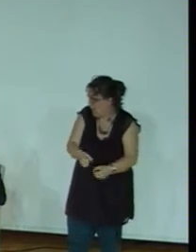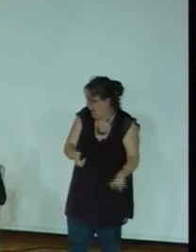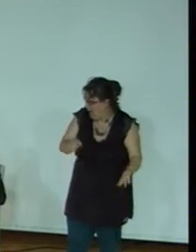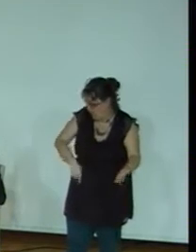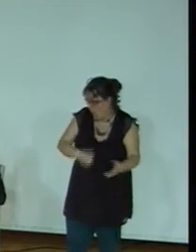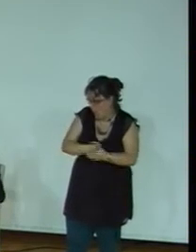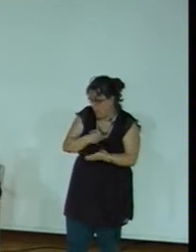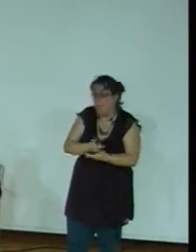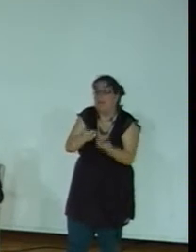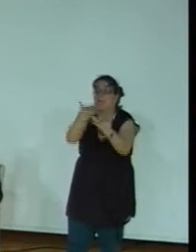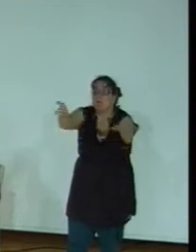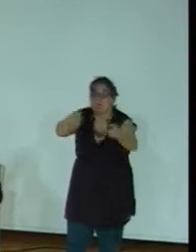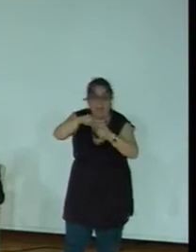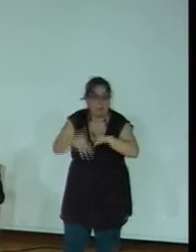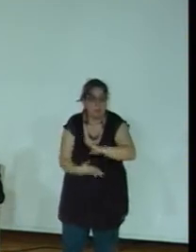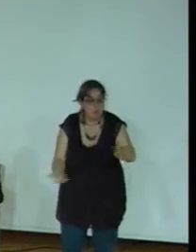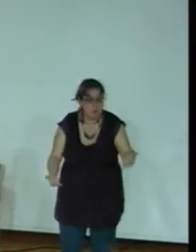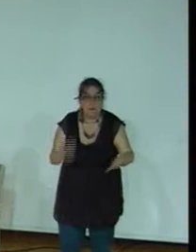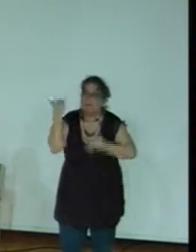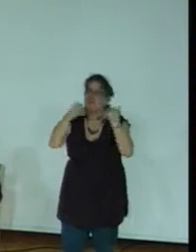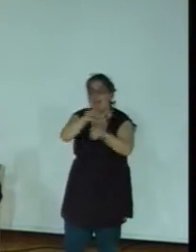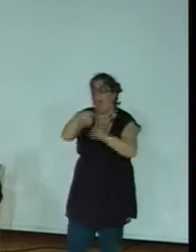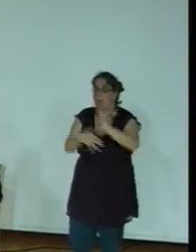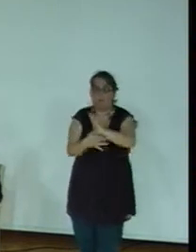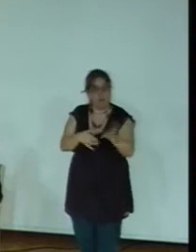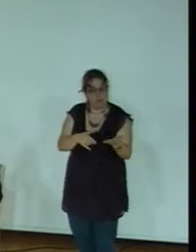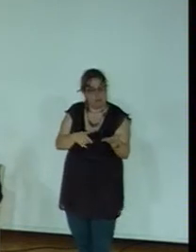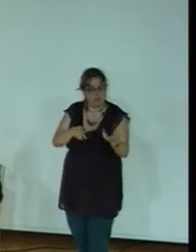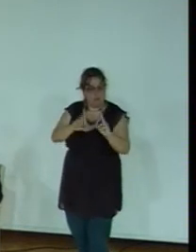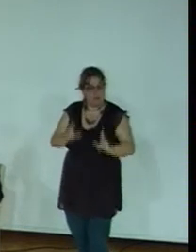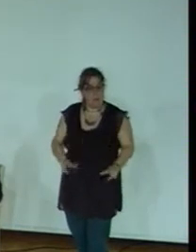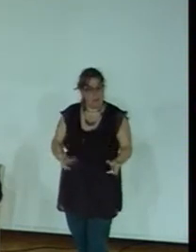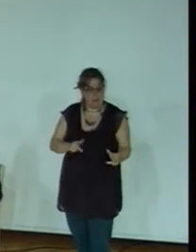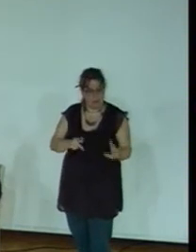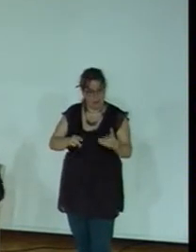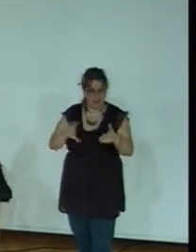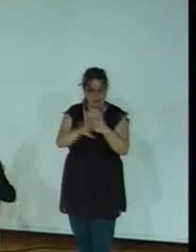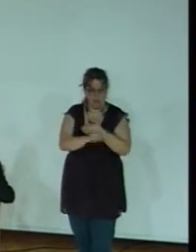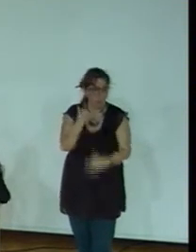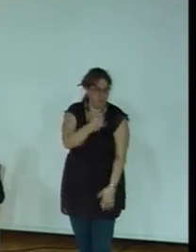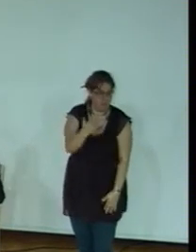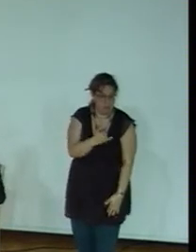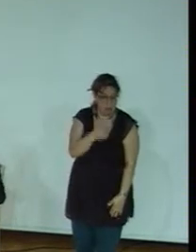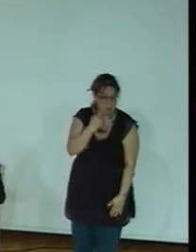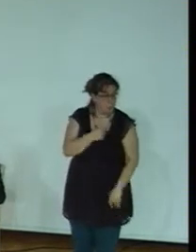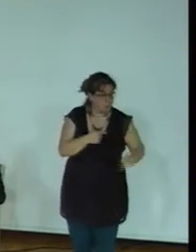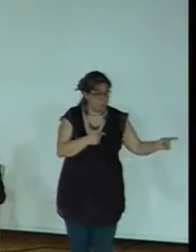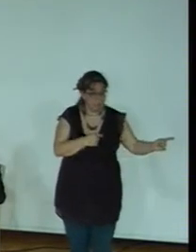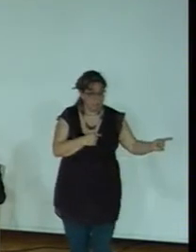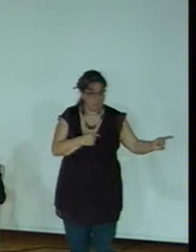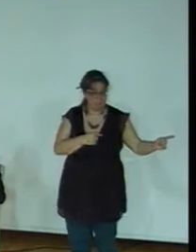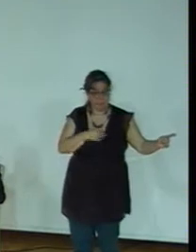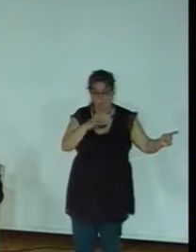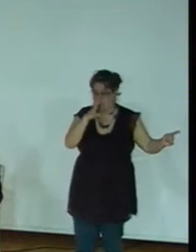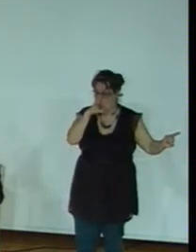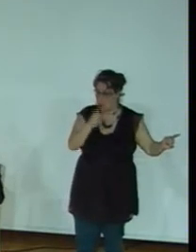Airbus, si Airbus décidait de ne plus chiffrer ses postes informatiques, ça veut dire ouvrir sa technologie à Boeing. Je ne suis